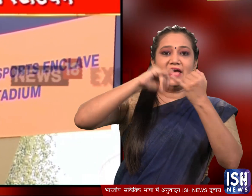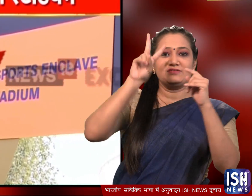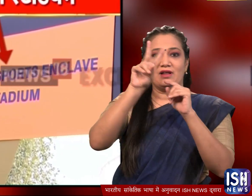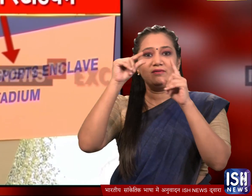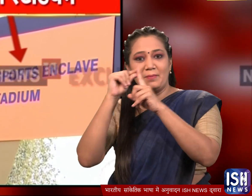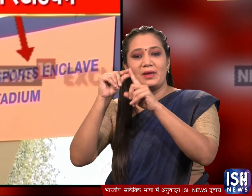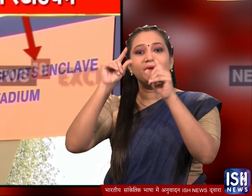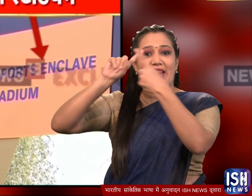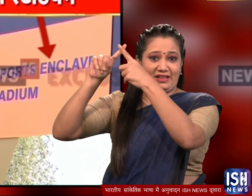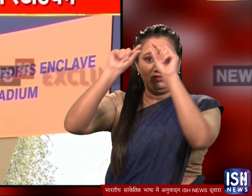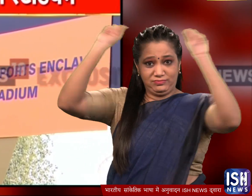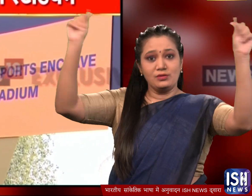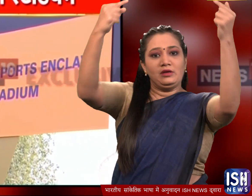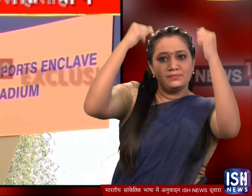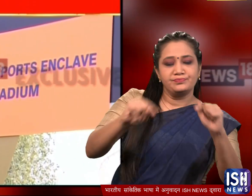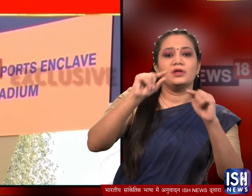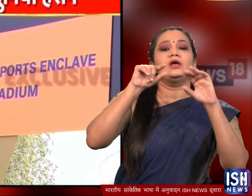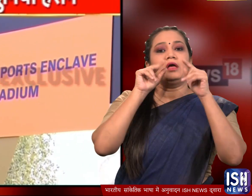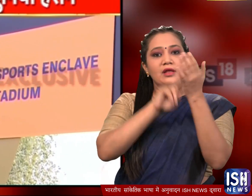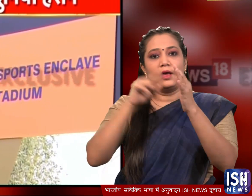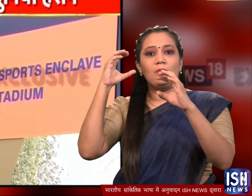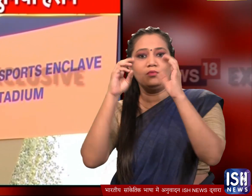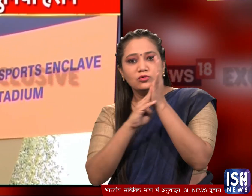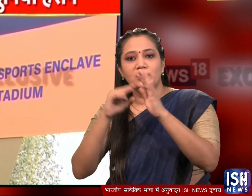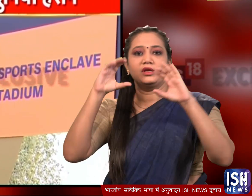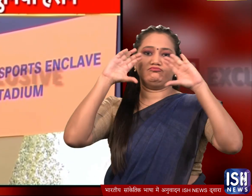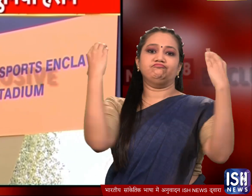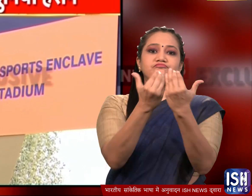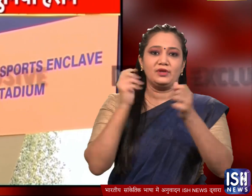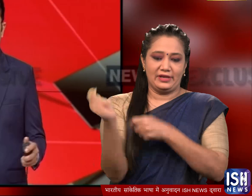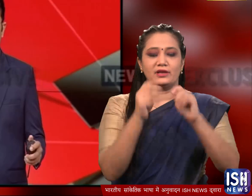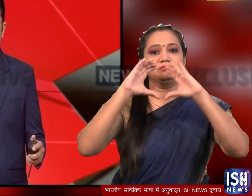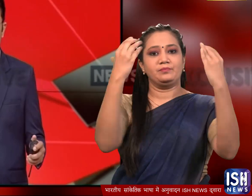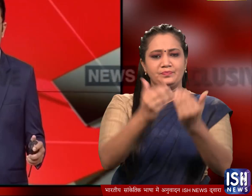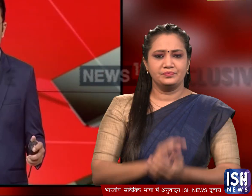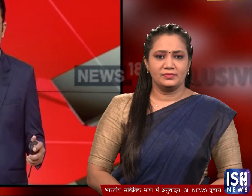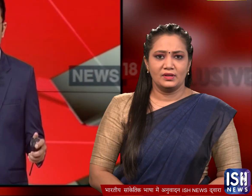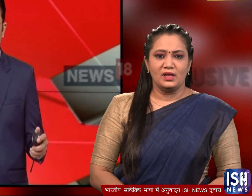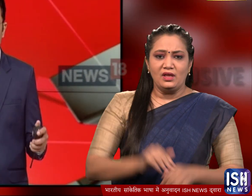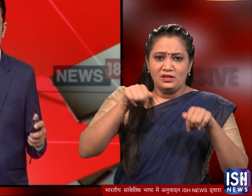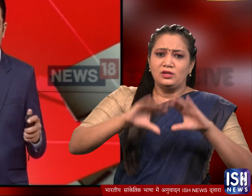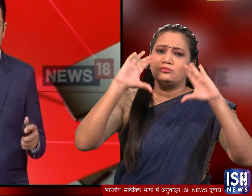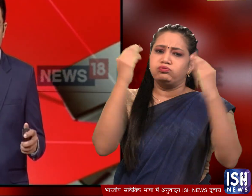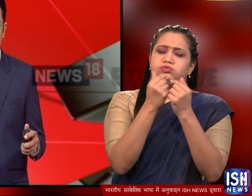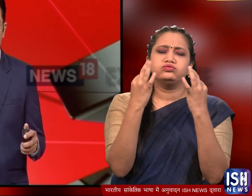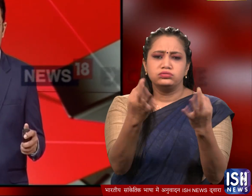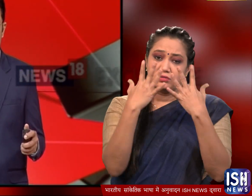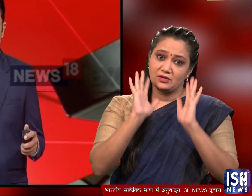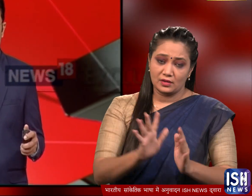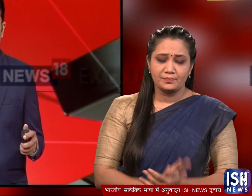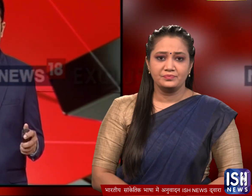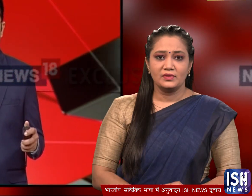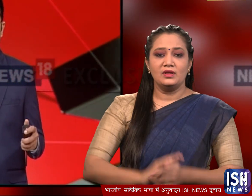सरदार वल्लभ भाई पटेल स्पोर्ट्स एन्क्लेव और नीचे नरेंद्र मोदी क्रिकेट स्टेडियम लिखा गया। लेकिन ये स्टेडियम कई मायनों में बेहद खास है,